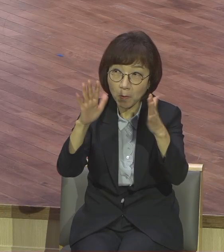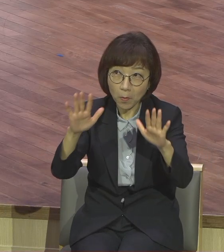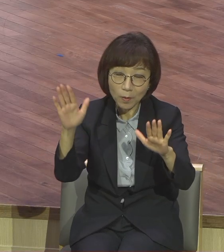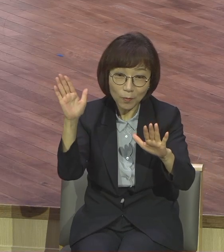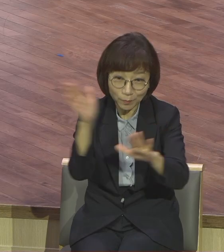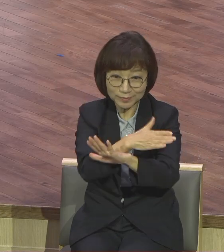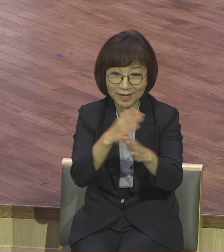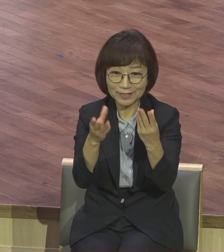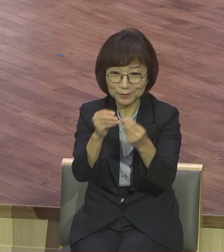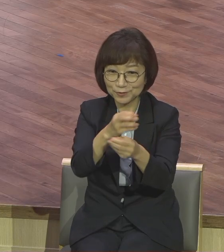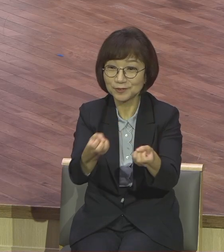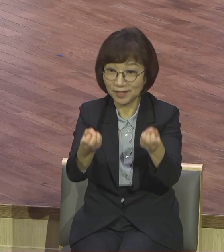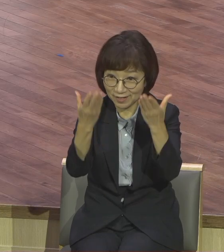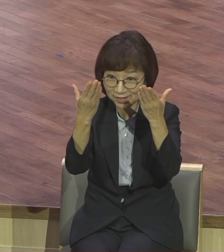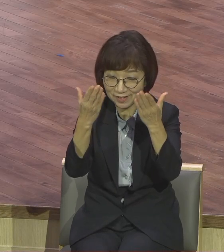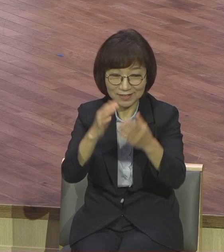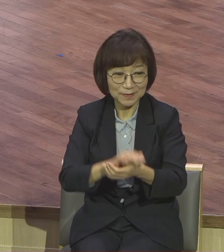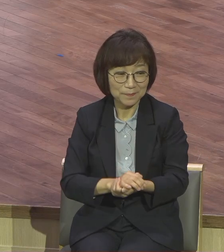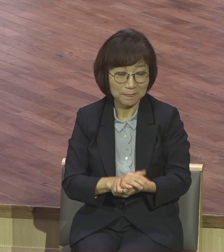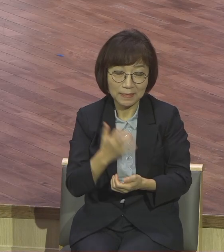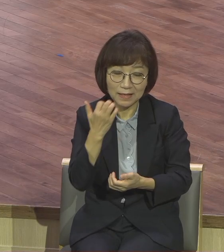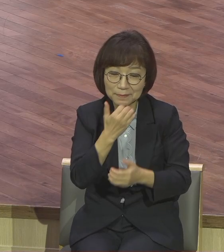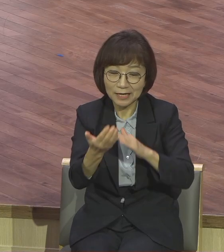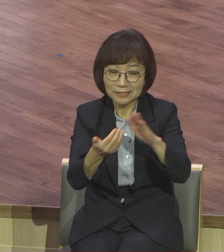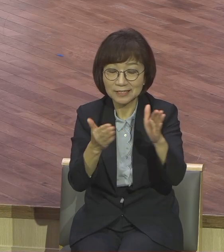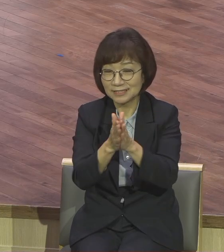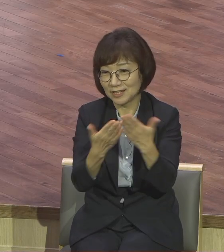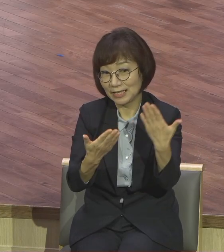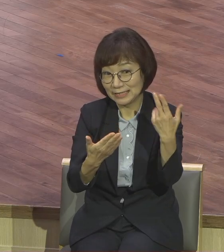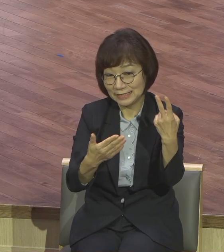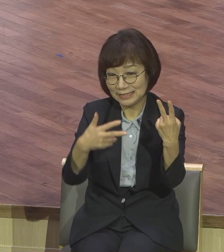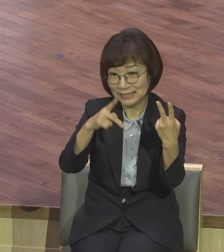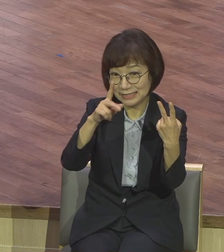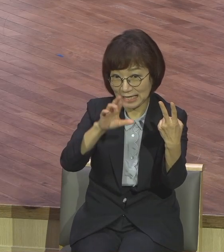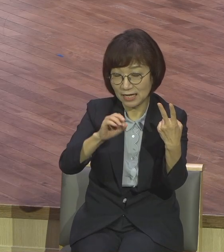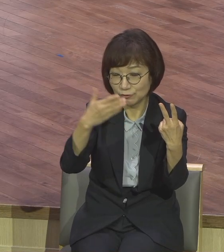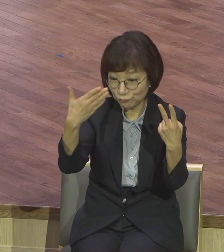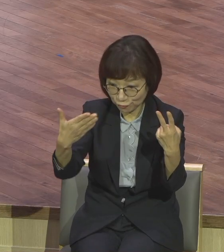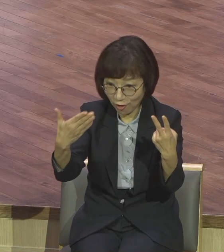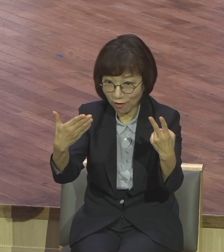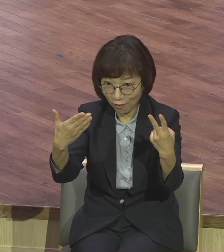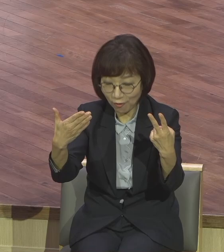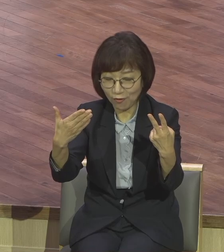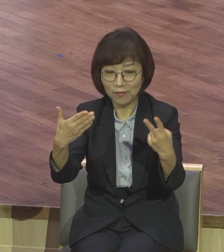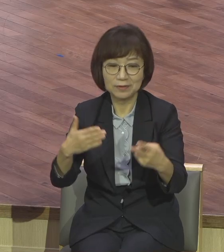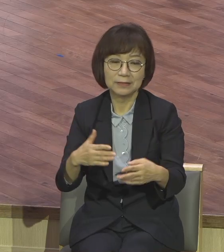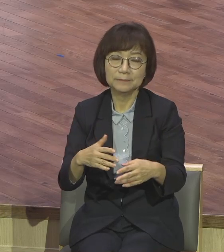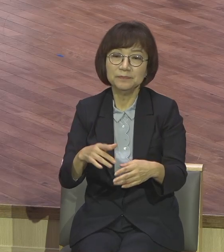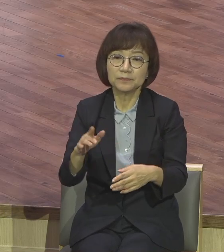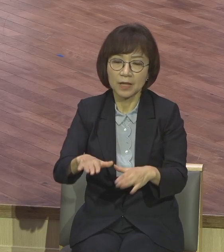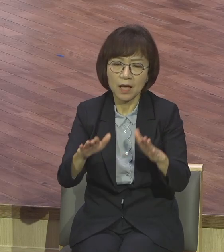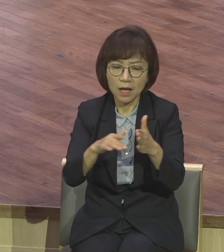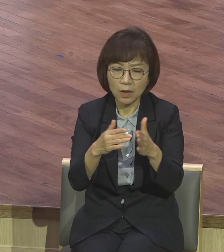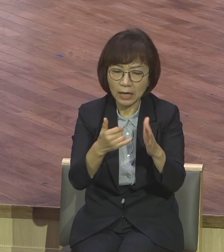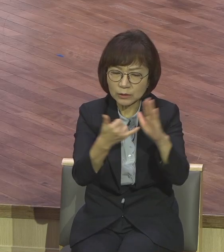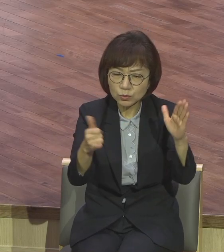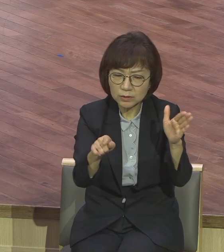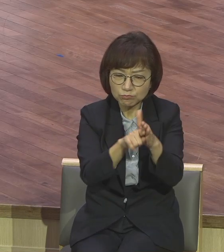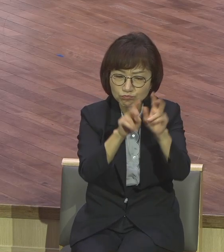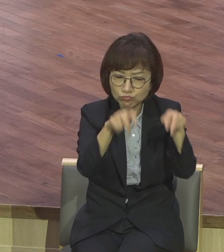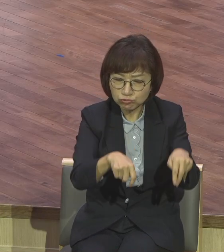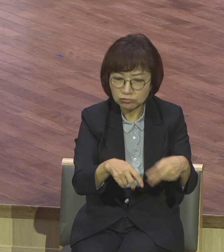주간입니다. 우리가 베드로전서 2장 9절의 언약을 성취하는 시간표를 봐야 됩니다. 불신 가문 복음화의 시간표를 삼아야